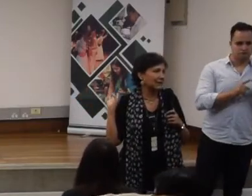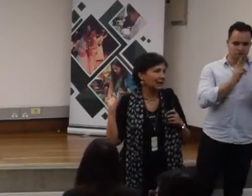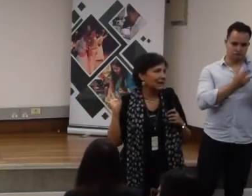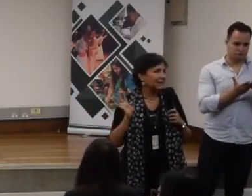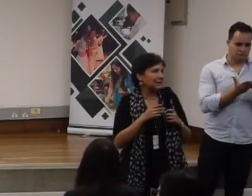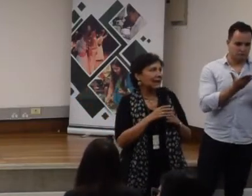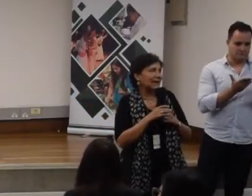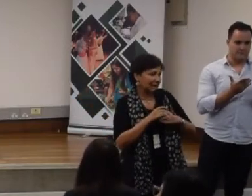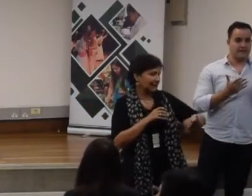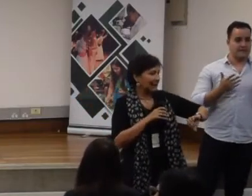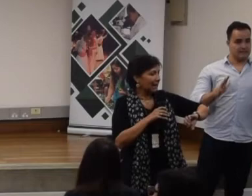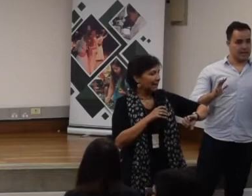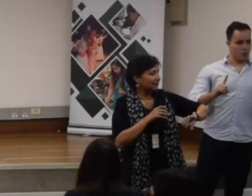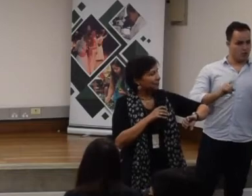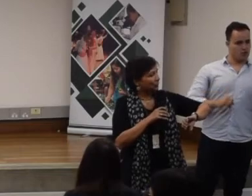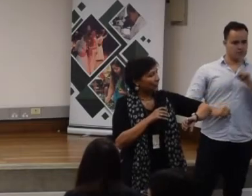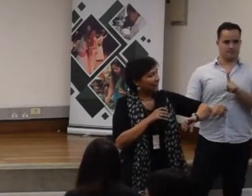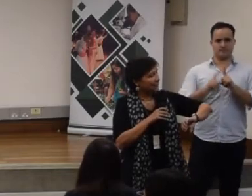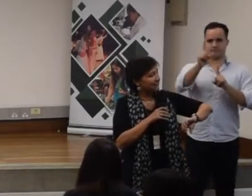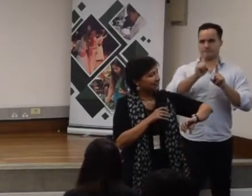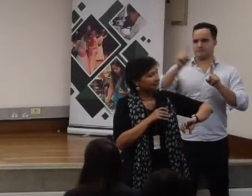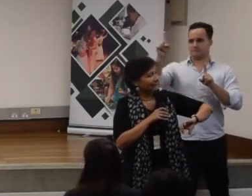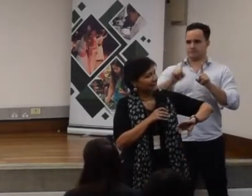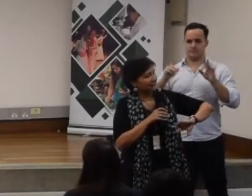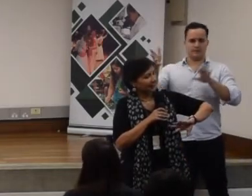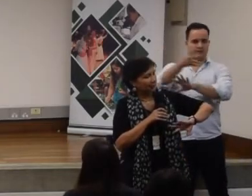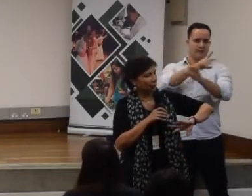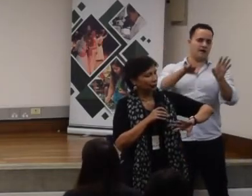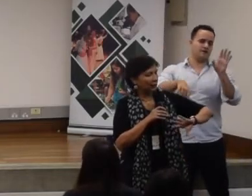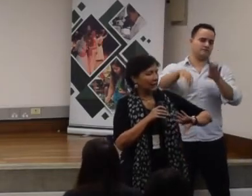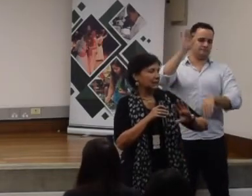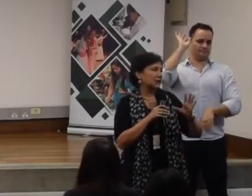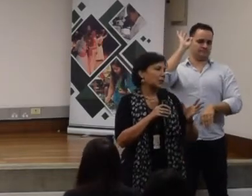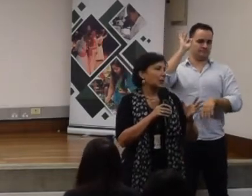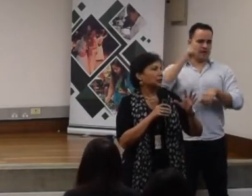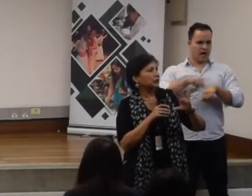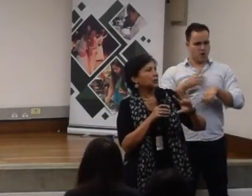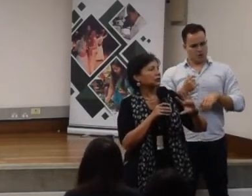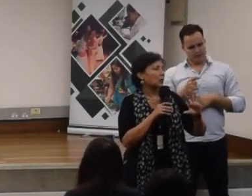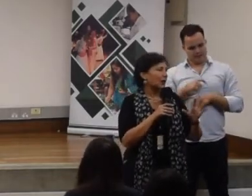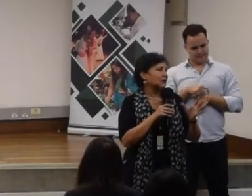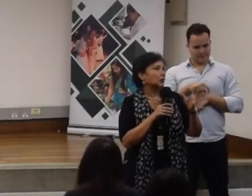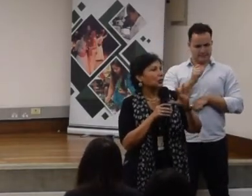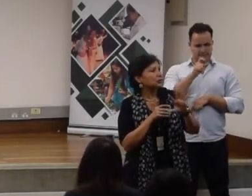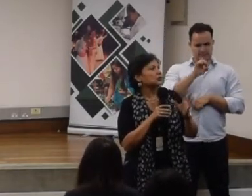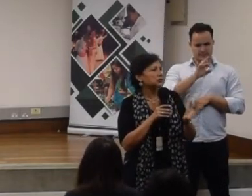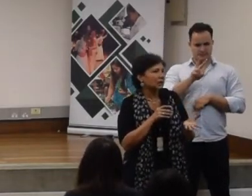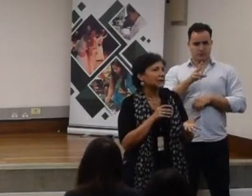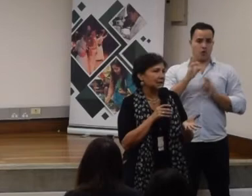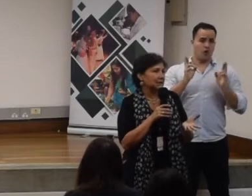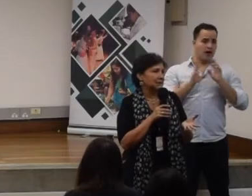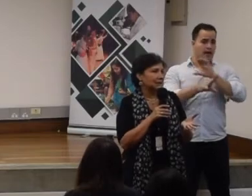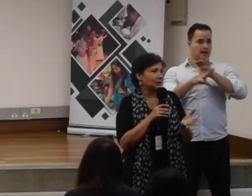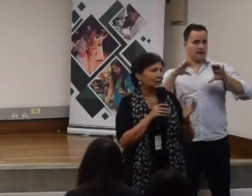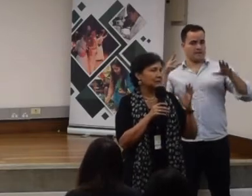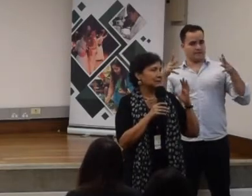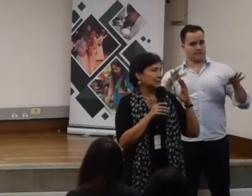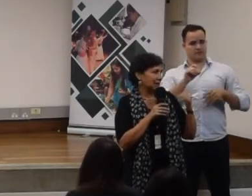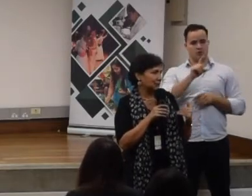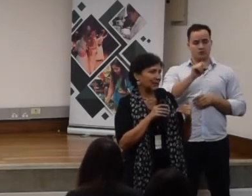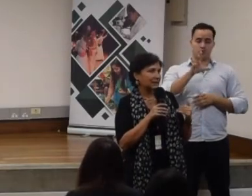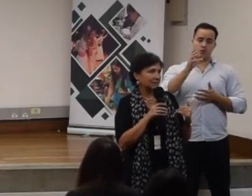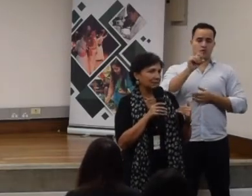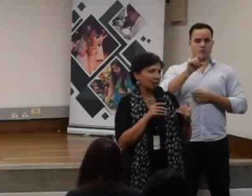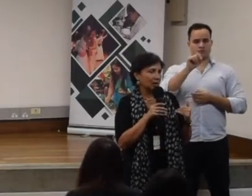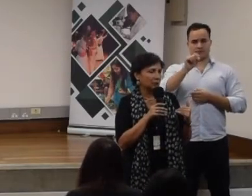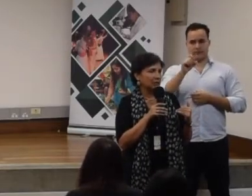¿Les parece? La idea son las 32, es que podamos irnos como a las 11, 11 y 10. Entonces,